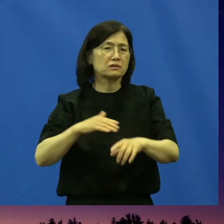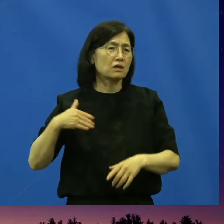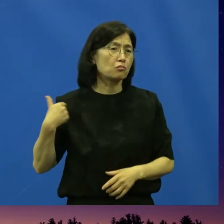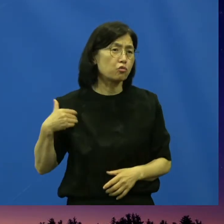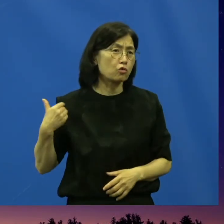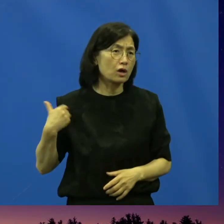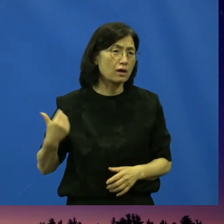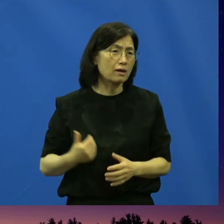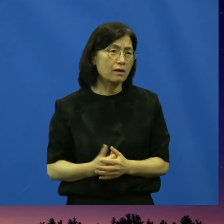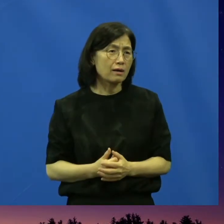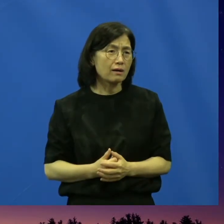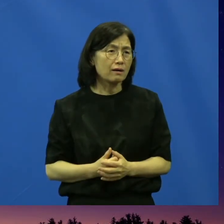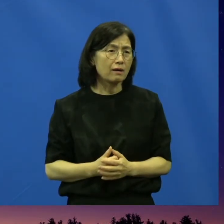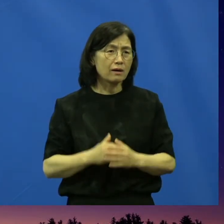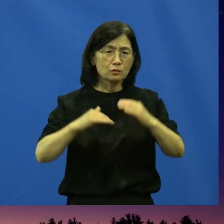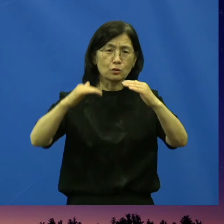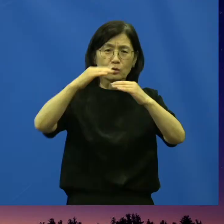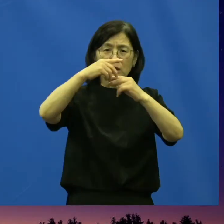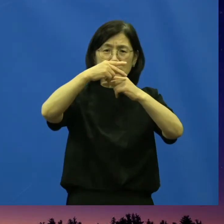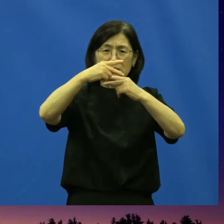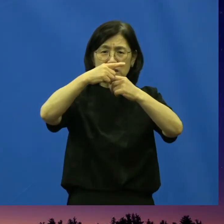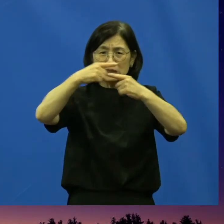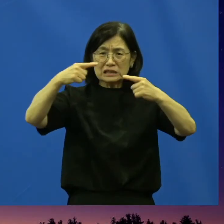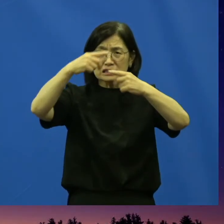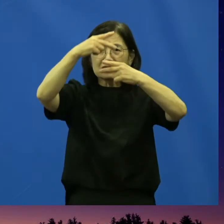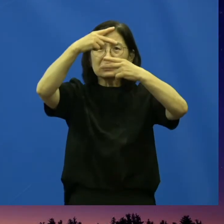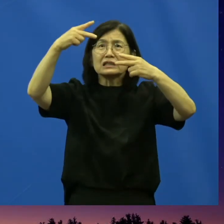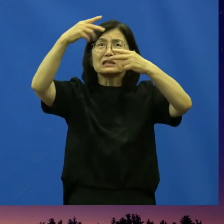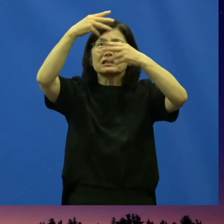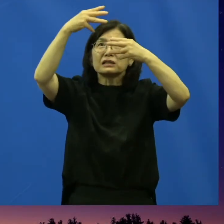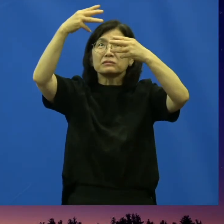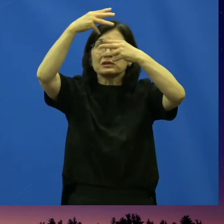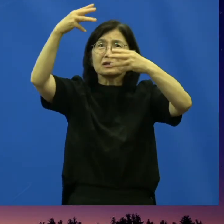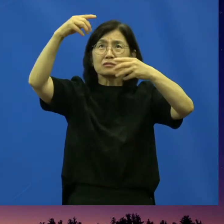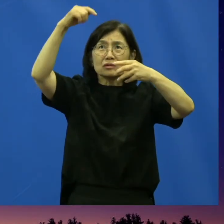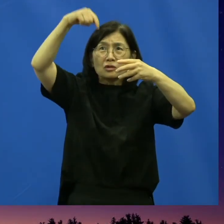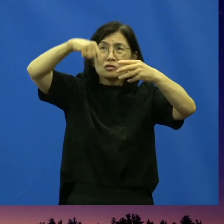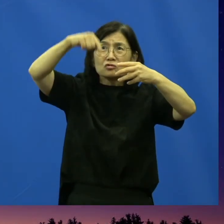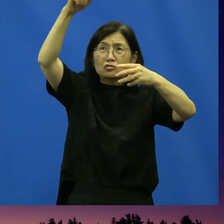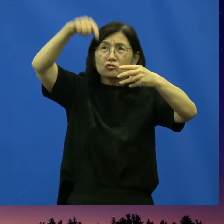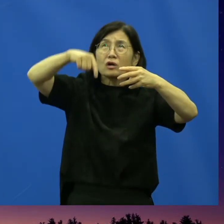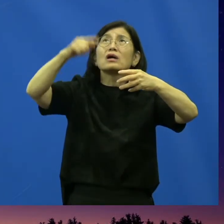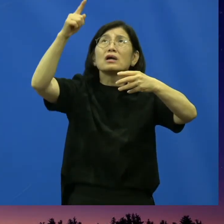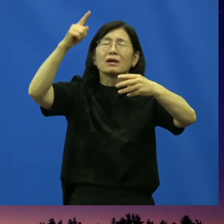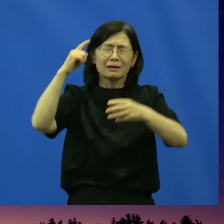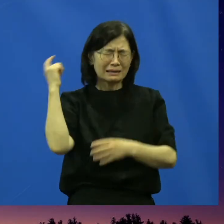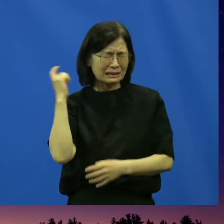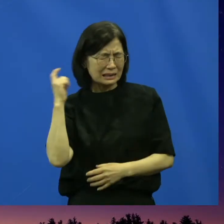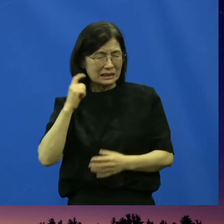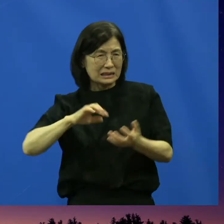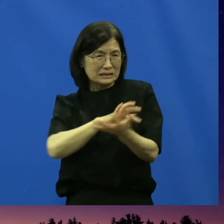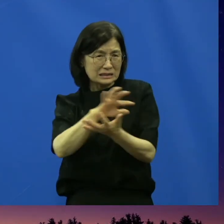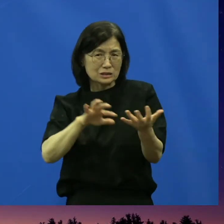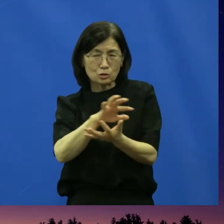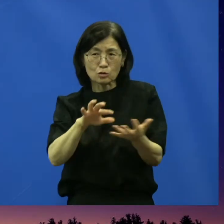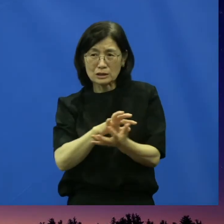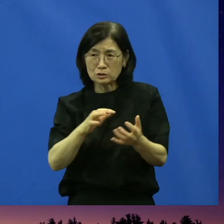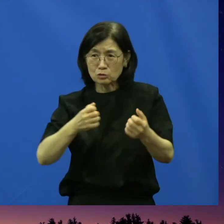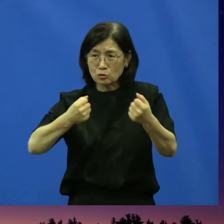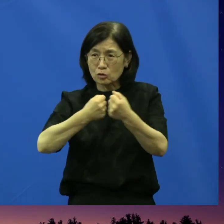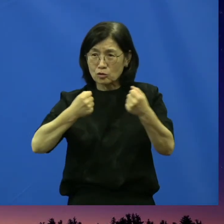뭐 층간 소음으로, 그죠? 막 이웃이 원수로 변하는 거. 그래가 뭐 얼마나 막